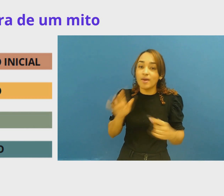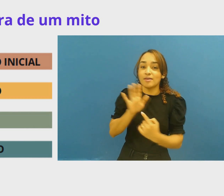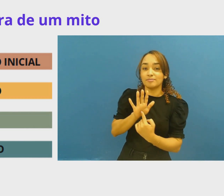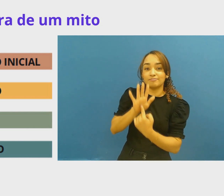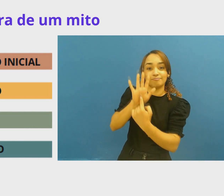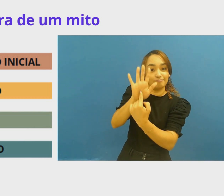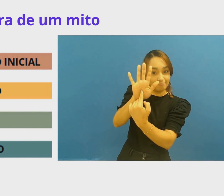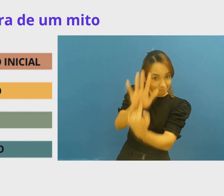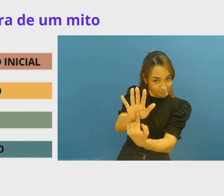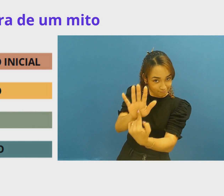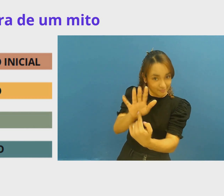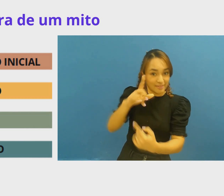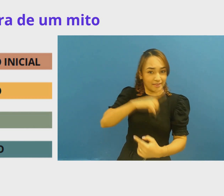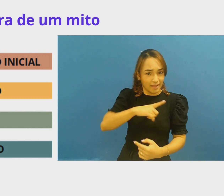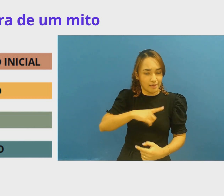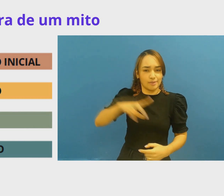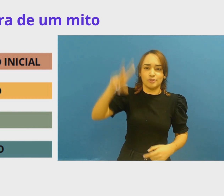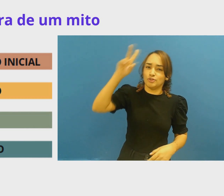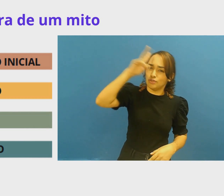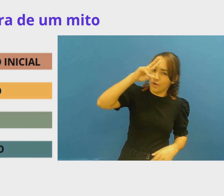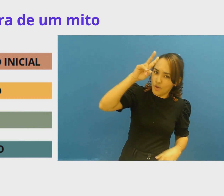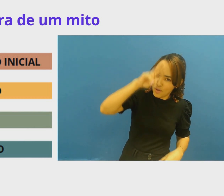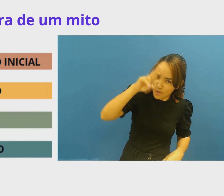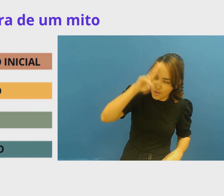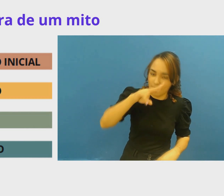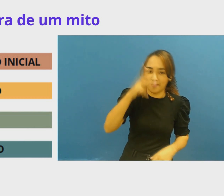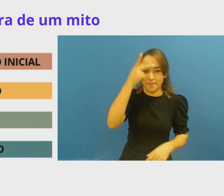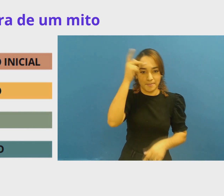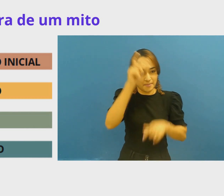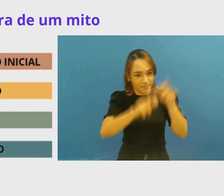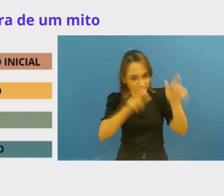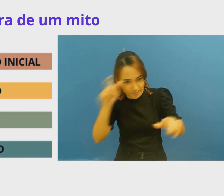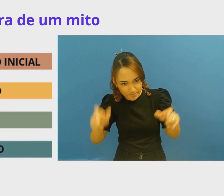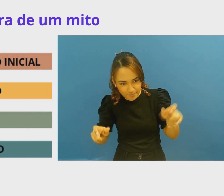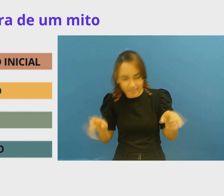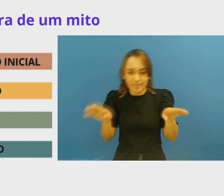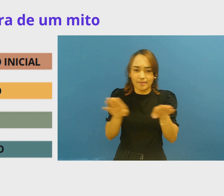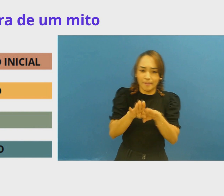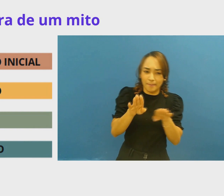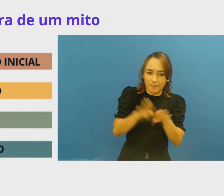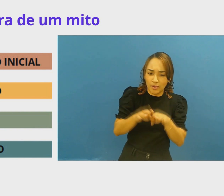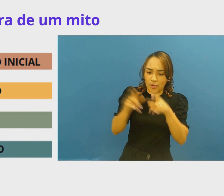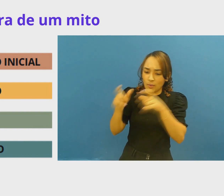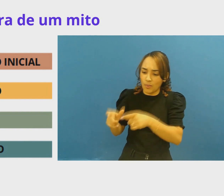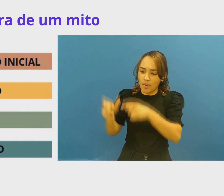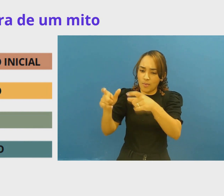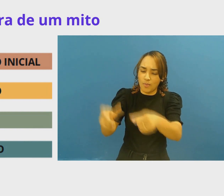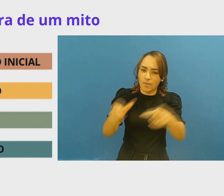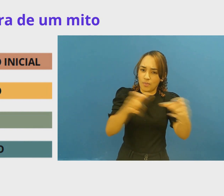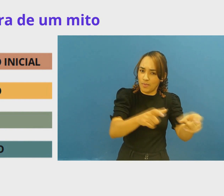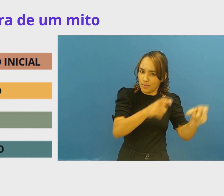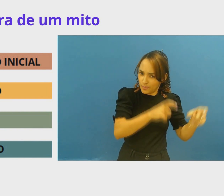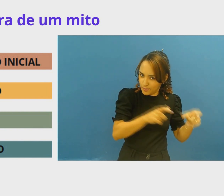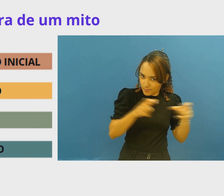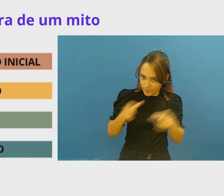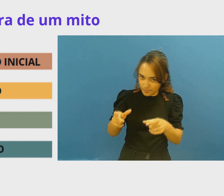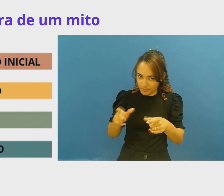são apresentados os personagens e o lugar.